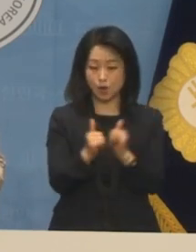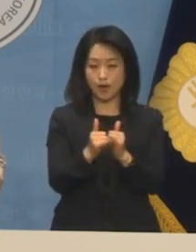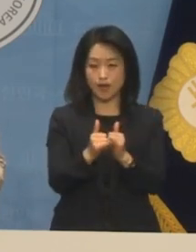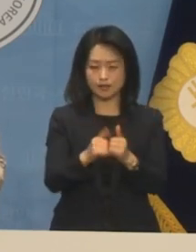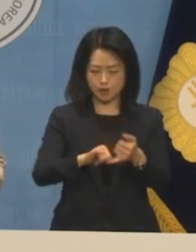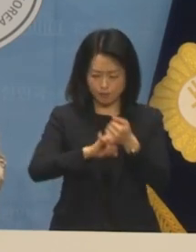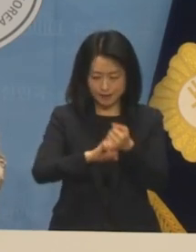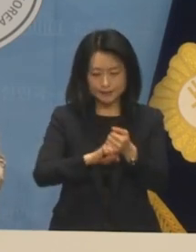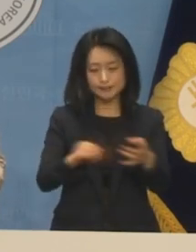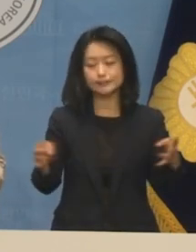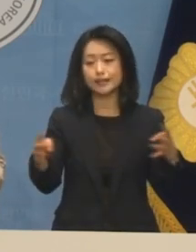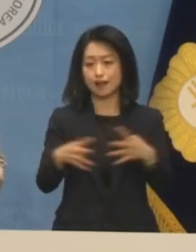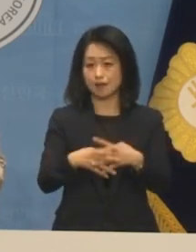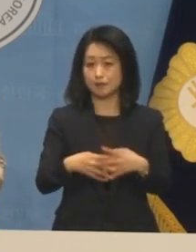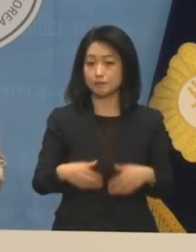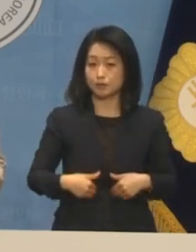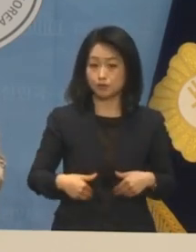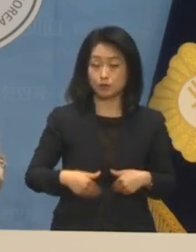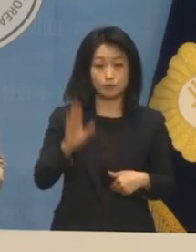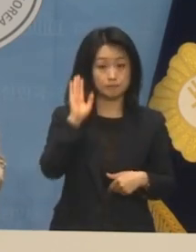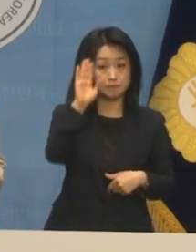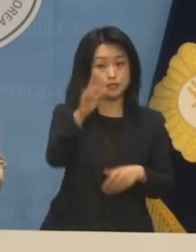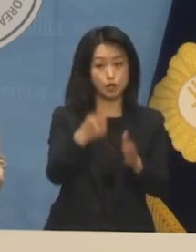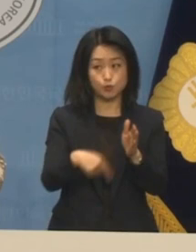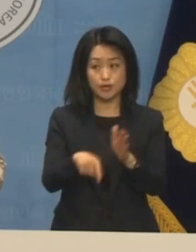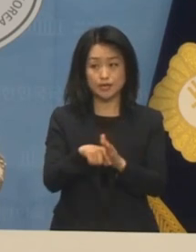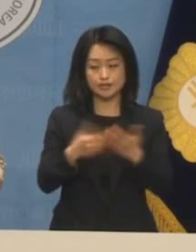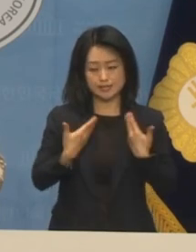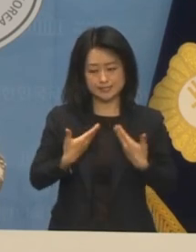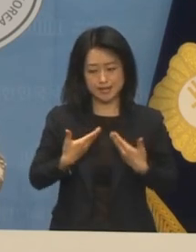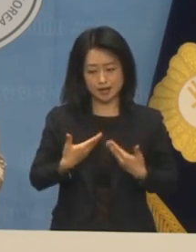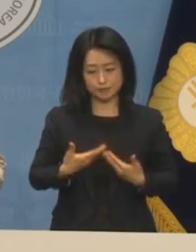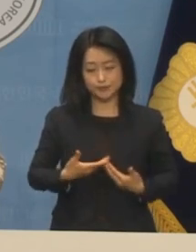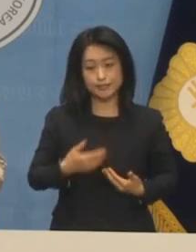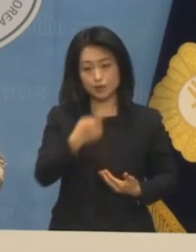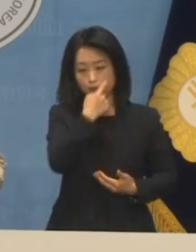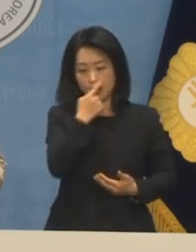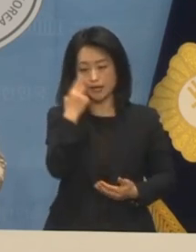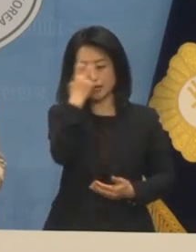사안입니다. 미래를 위해서라도 차분히 검토해야 합니다.